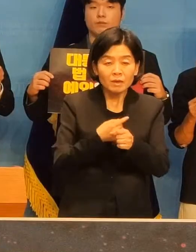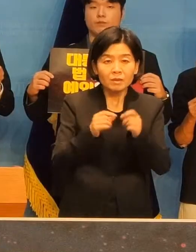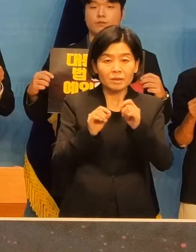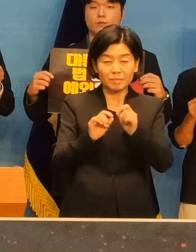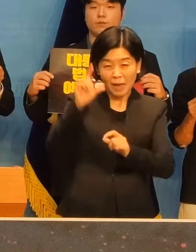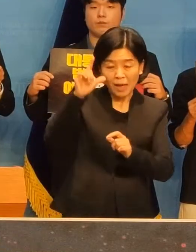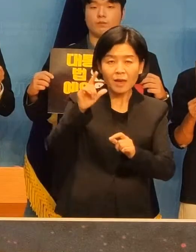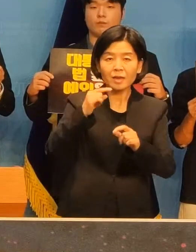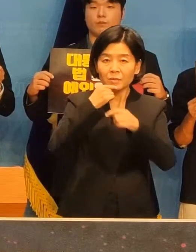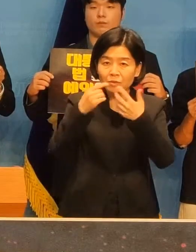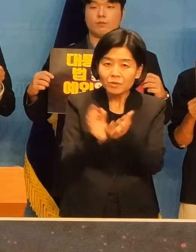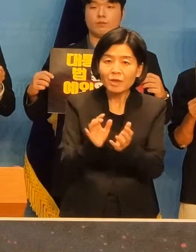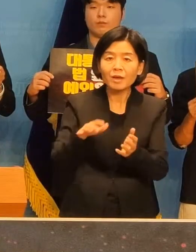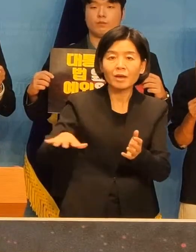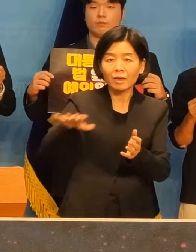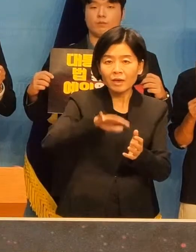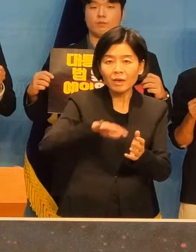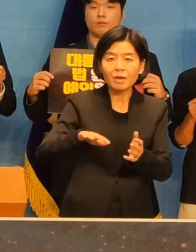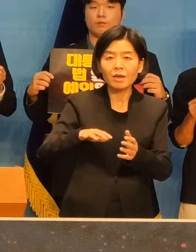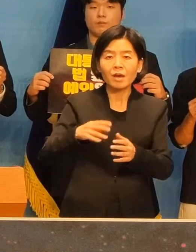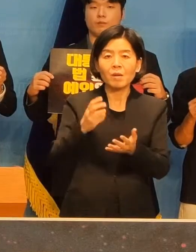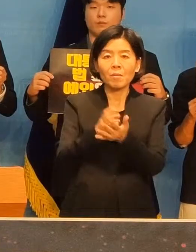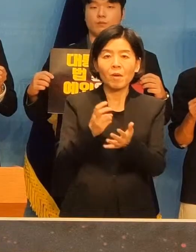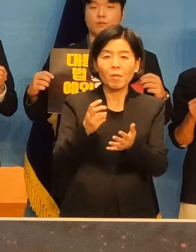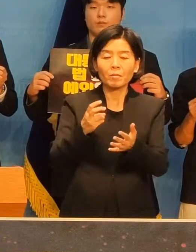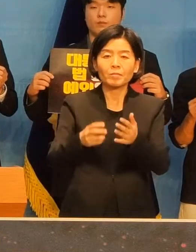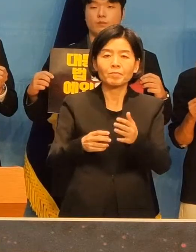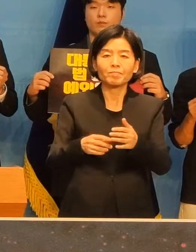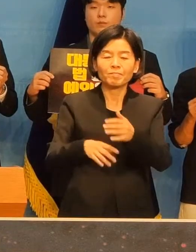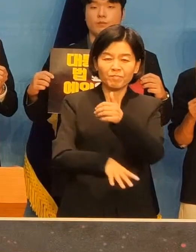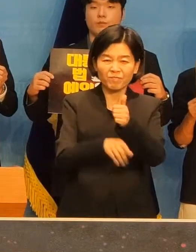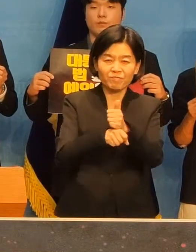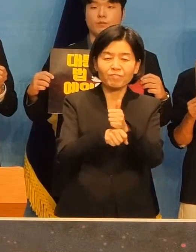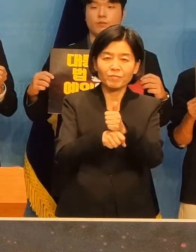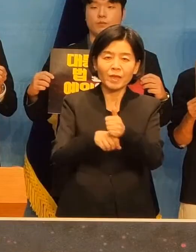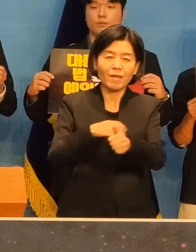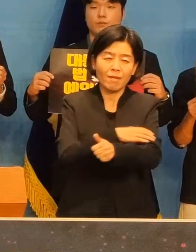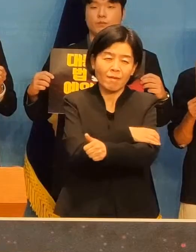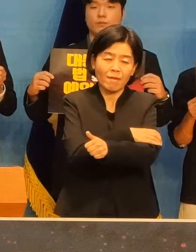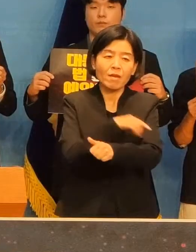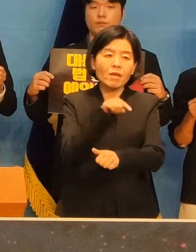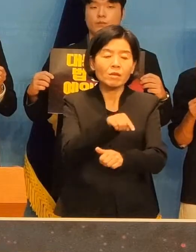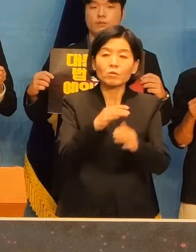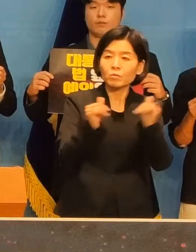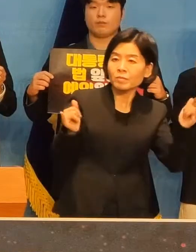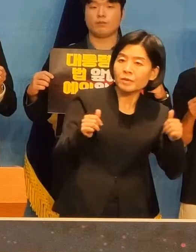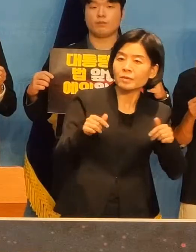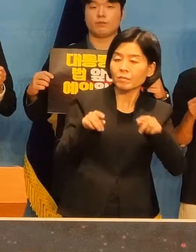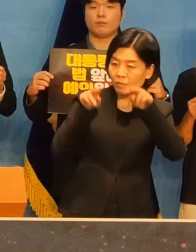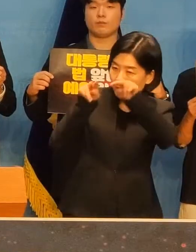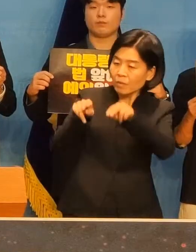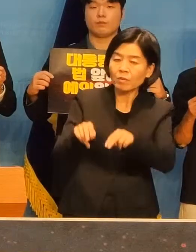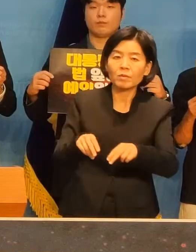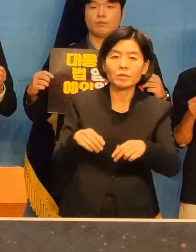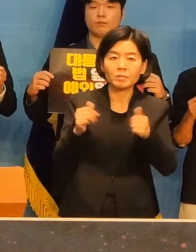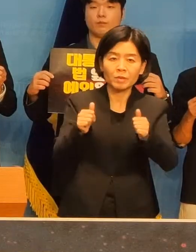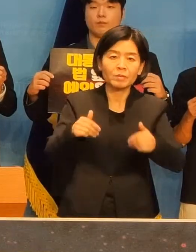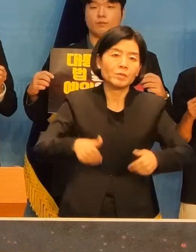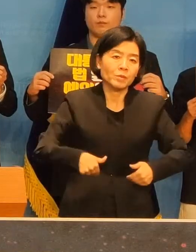다수당인 더불어민주당의 입법 독재 행태에 대해 반드시 국민이 심판해야 할 것입니다.